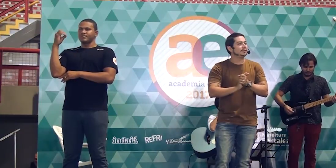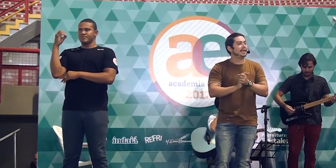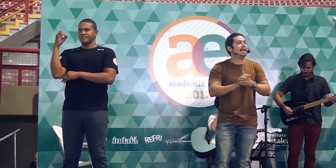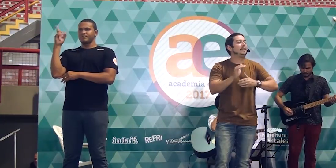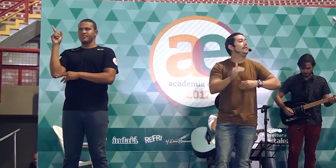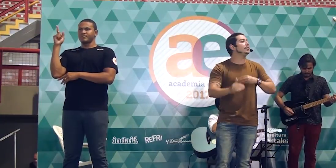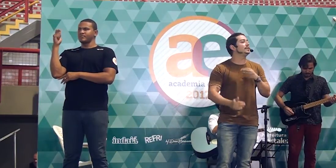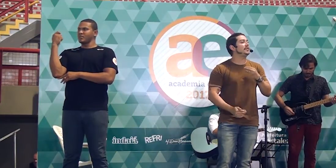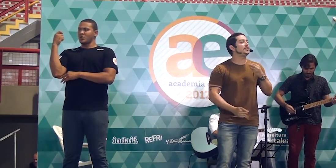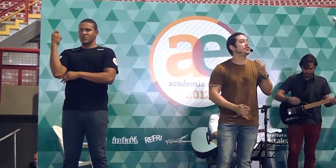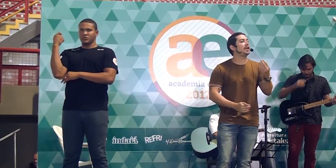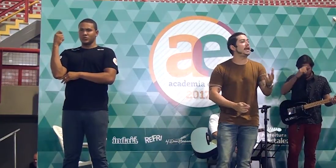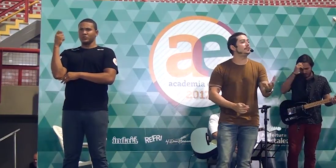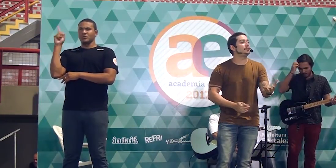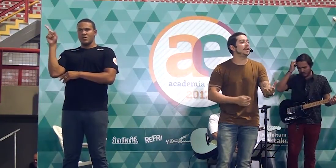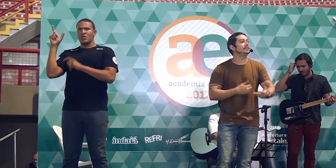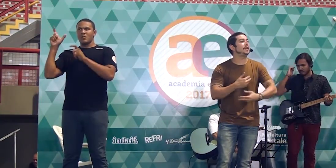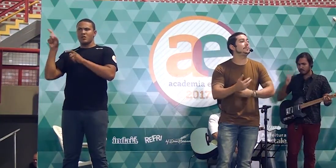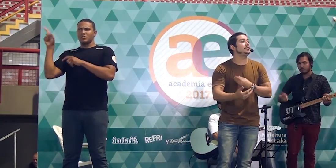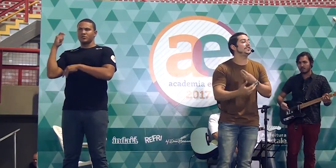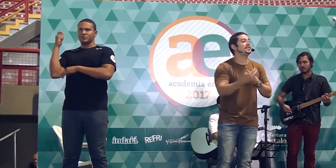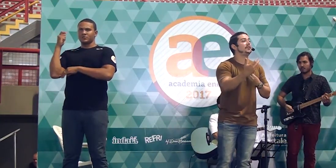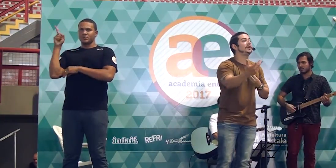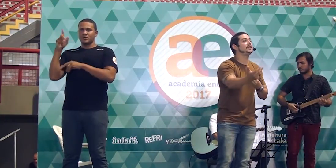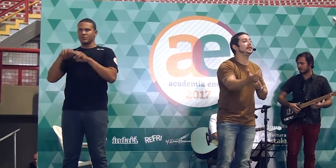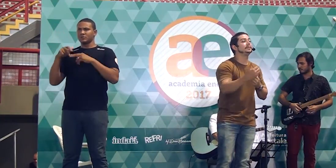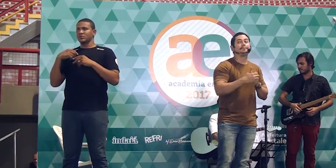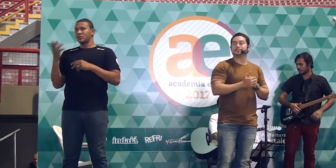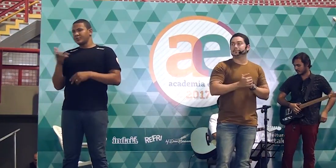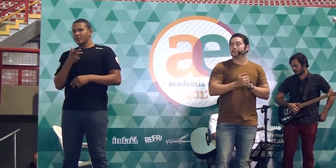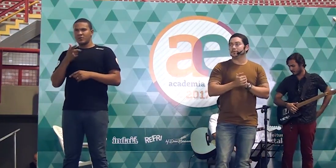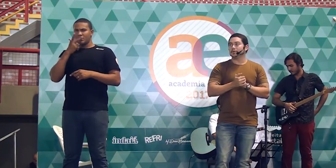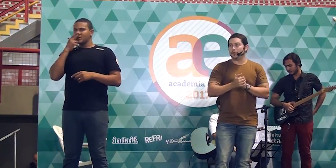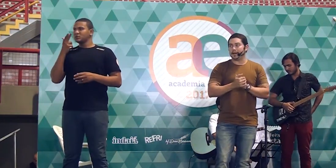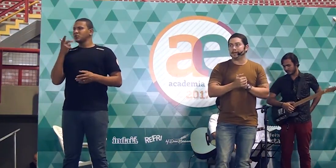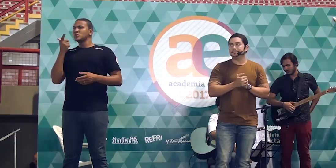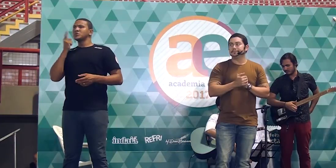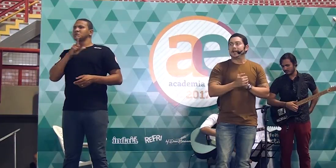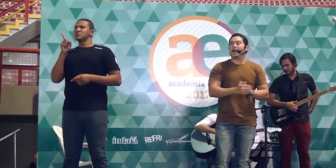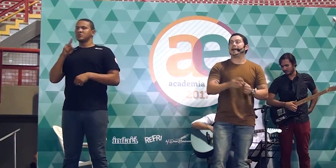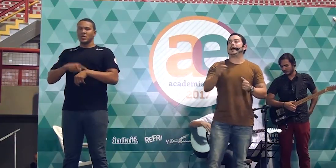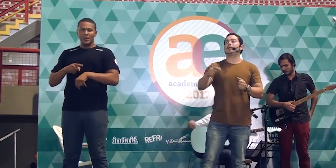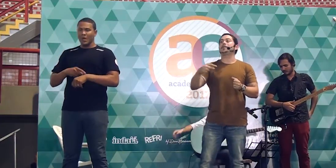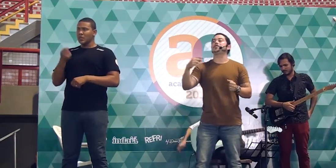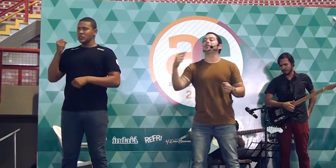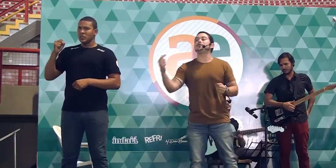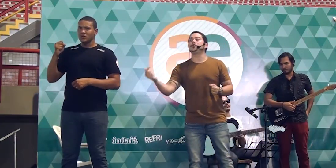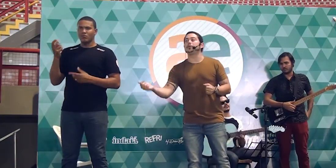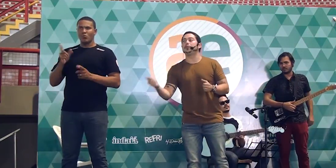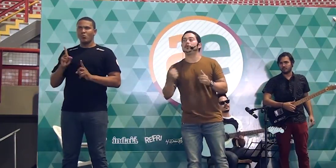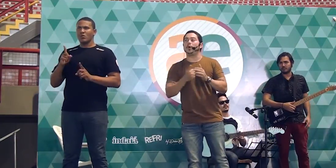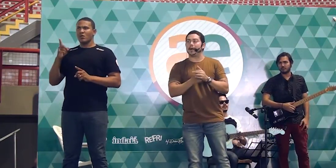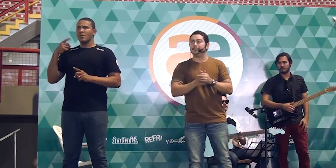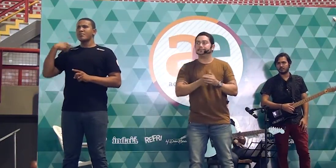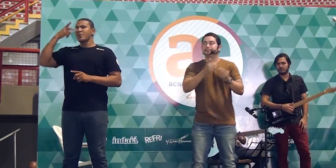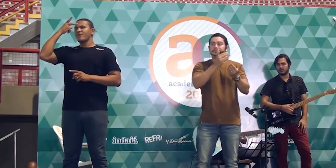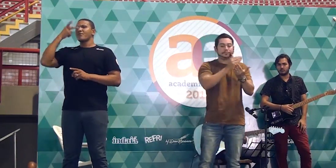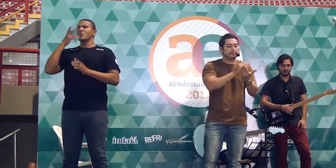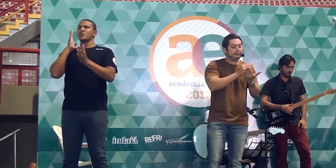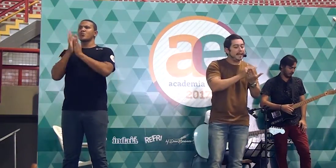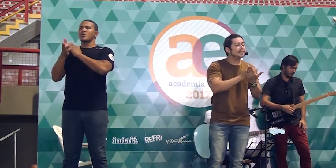golpe. E ele não teve direito nem tempo de se defender. Ok? Alegaram que ele tinha fugido para o